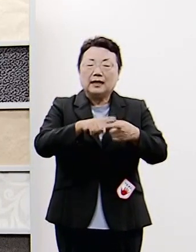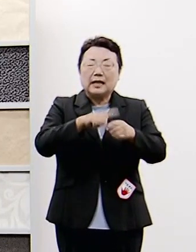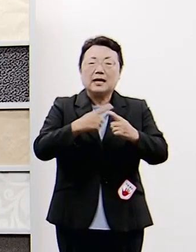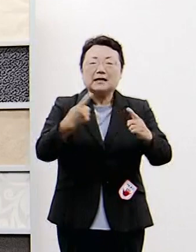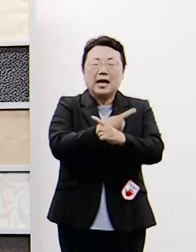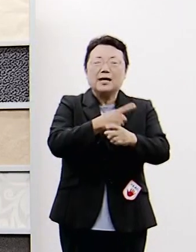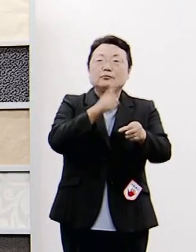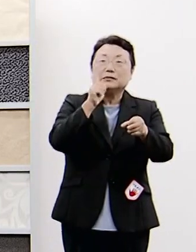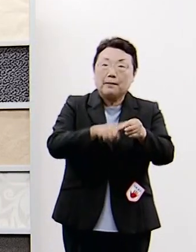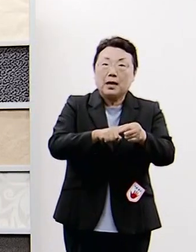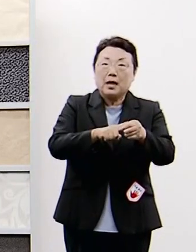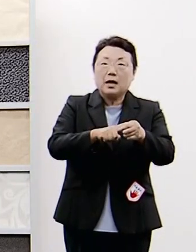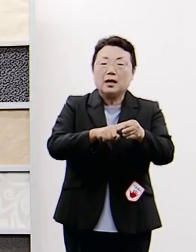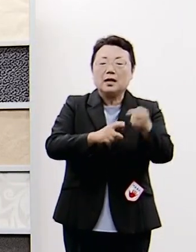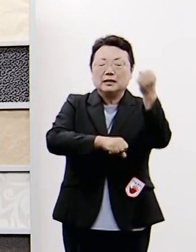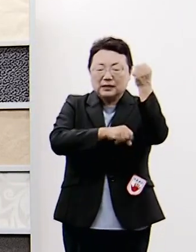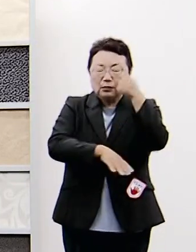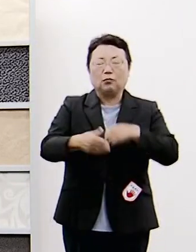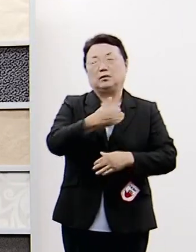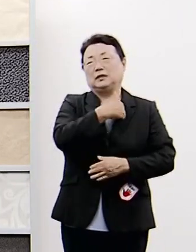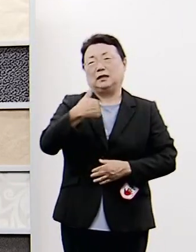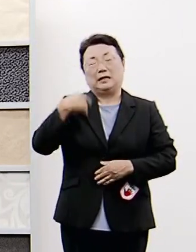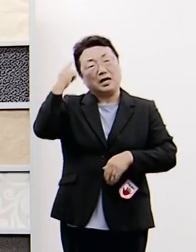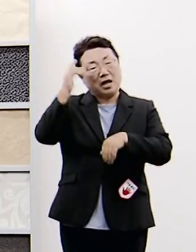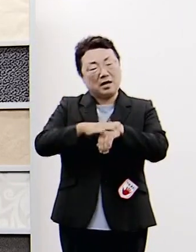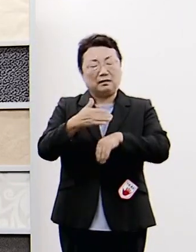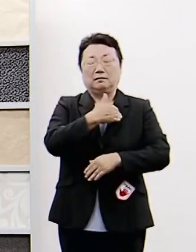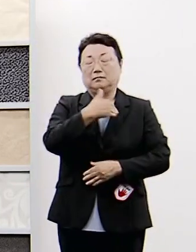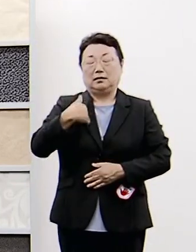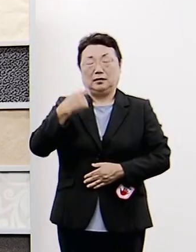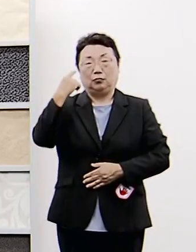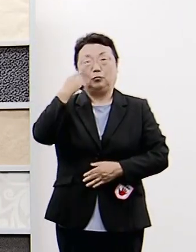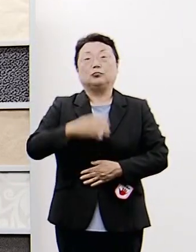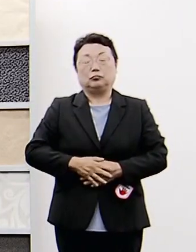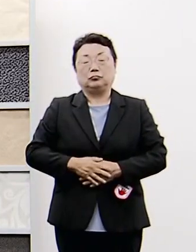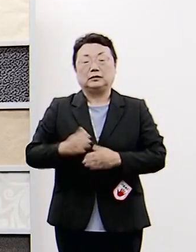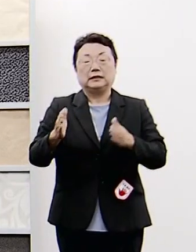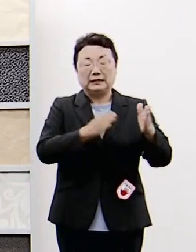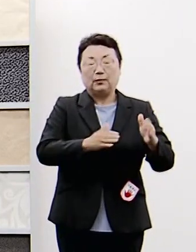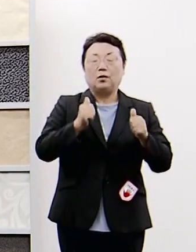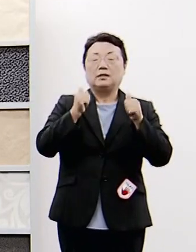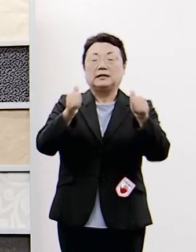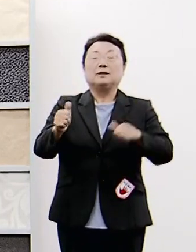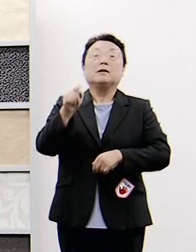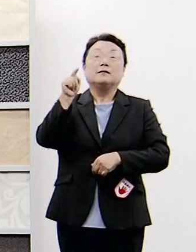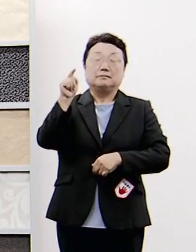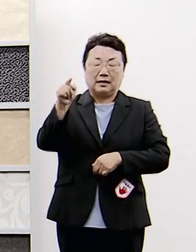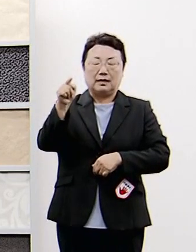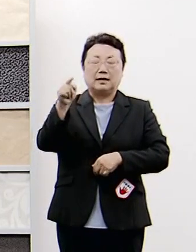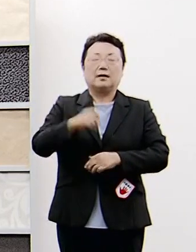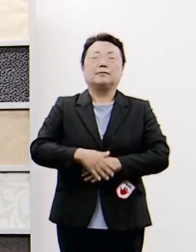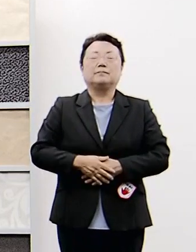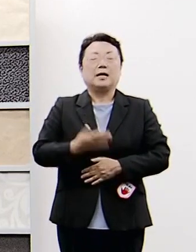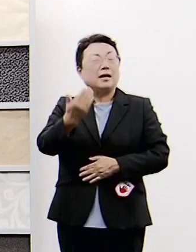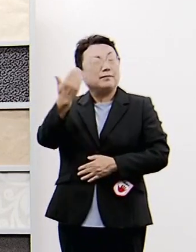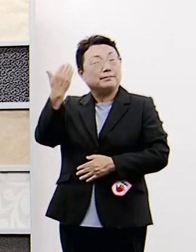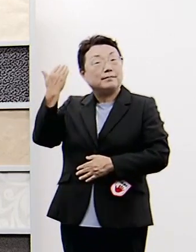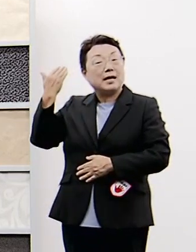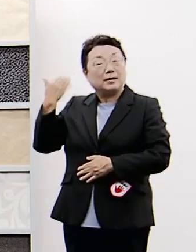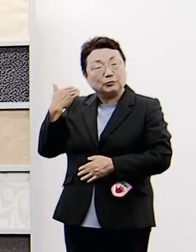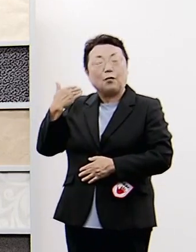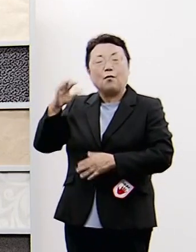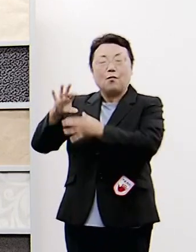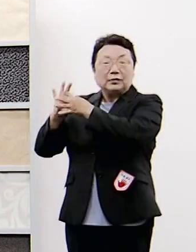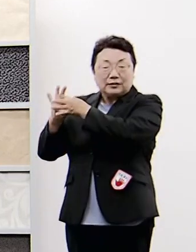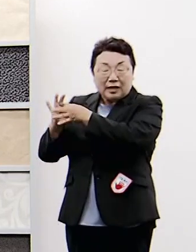と考えておりますしながらその上で判決は1つに過去の